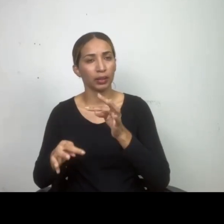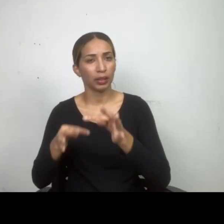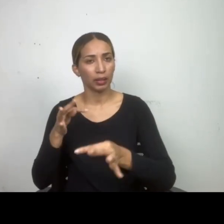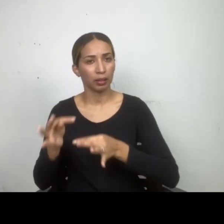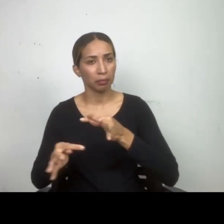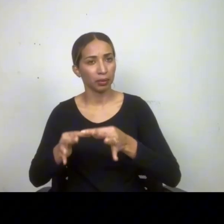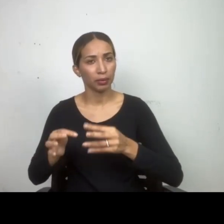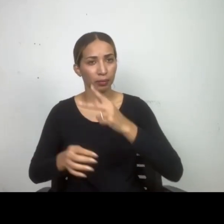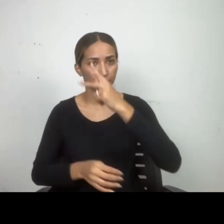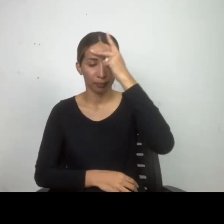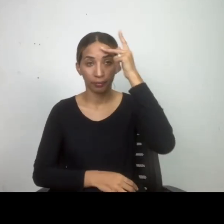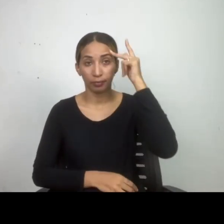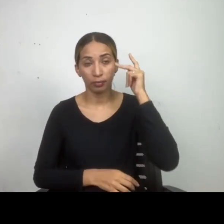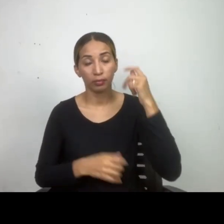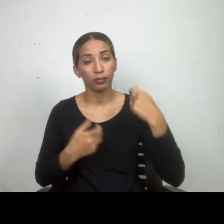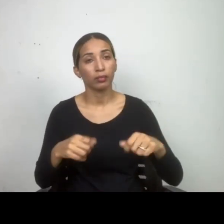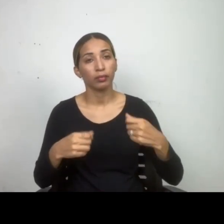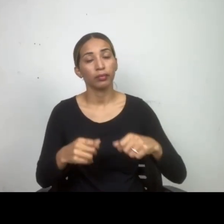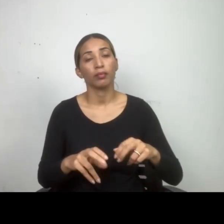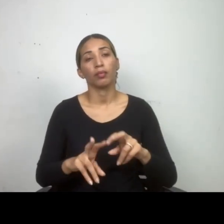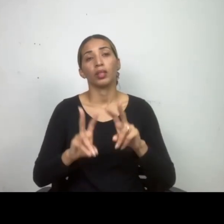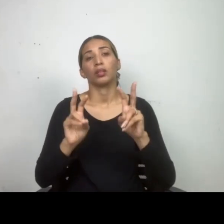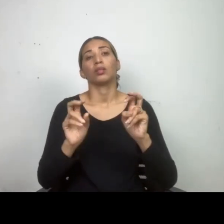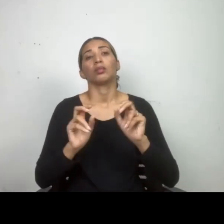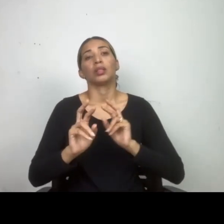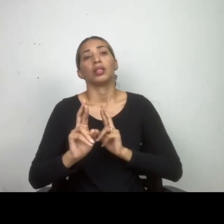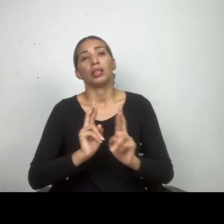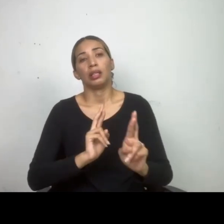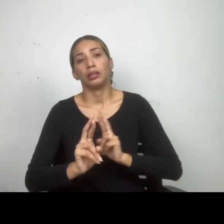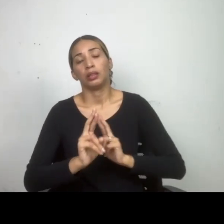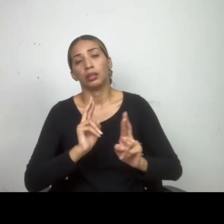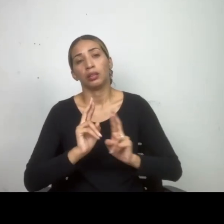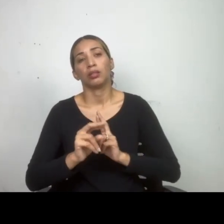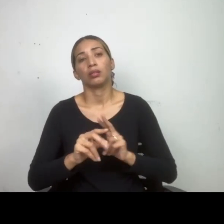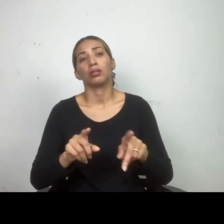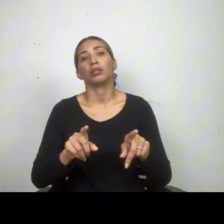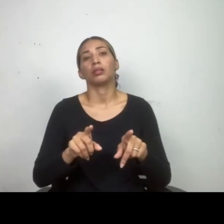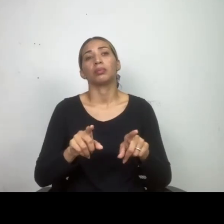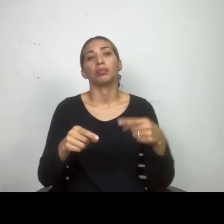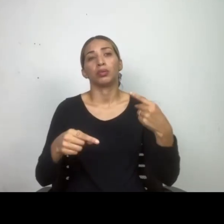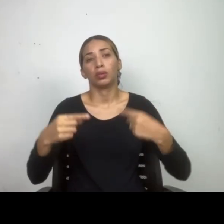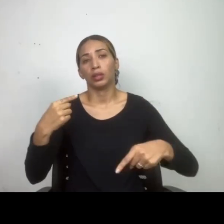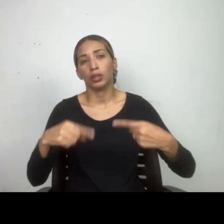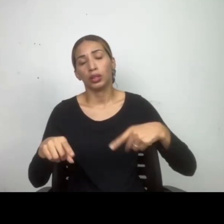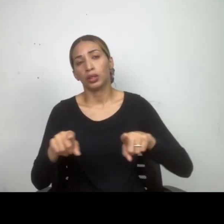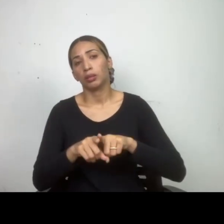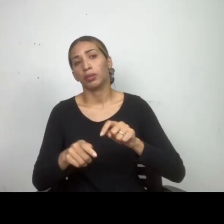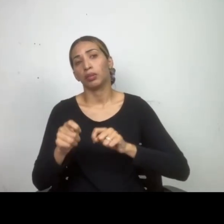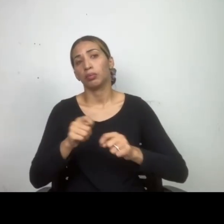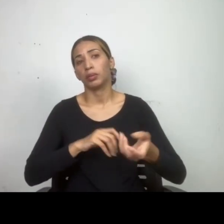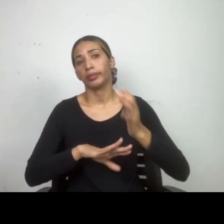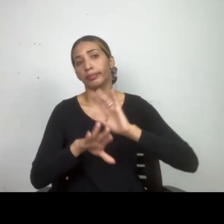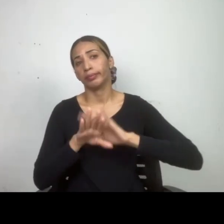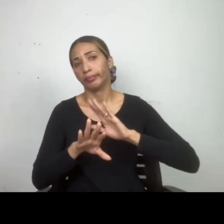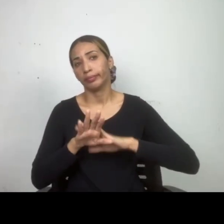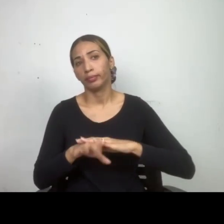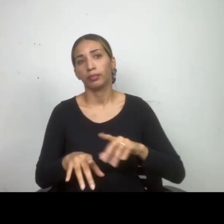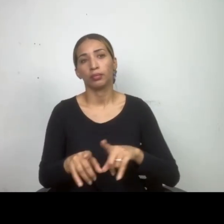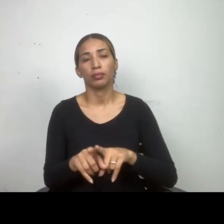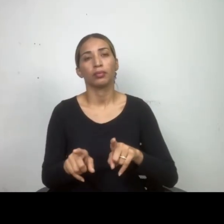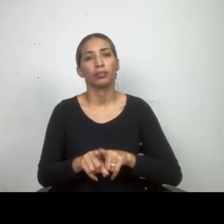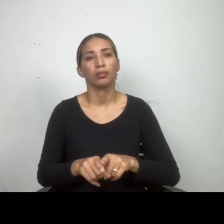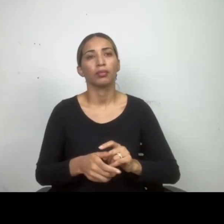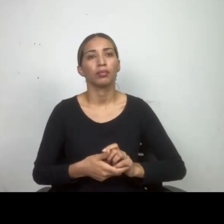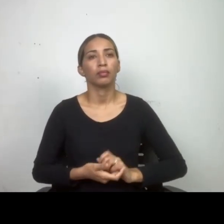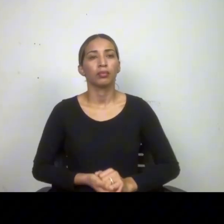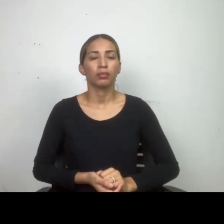entender também, né, assim, as relações políticas e econômicas, né, que estão por trás desse processo, né? Então, assim, há